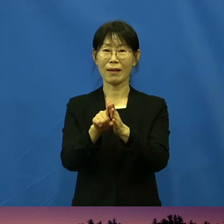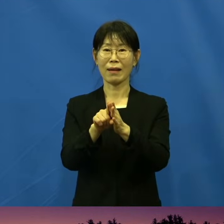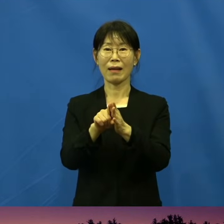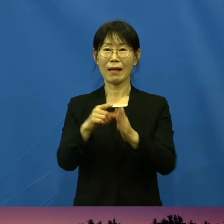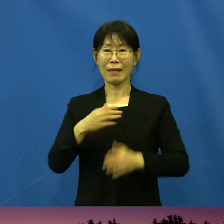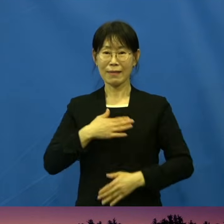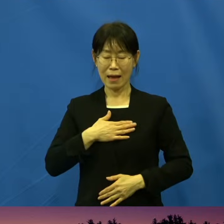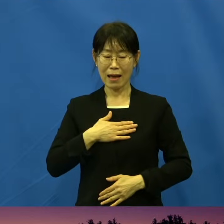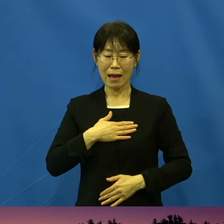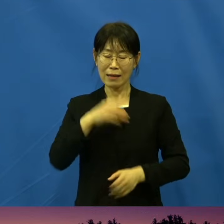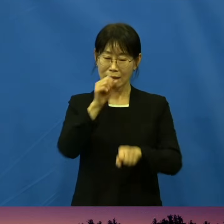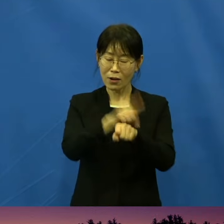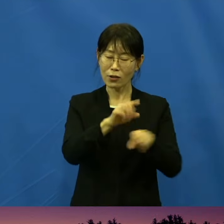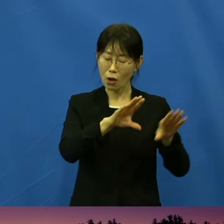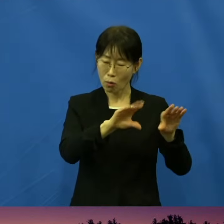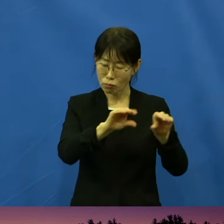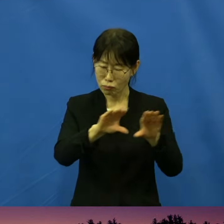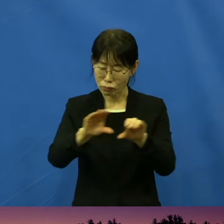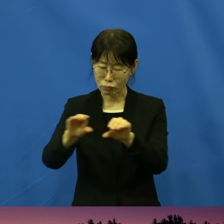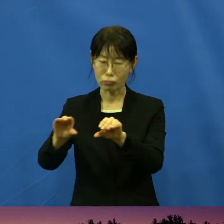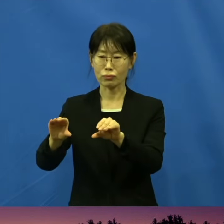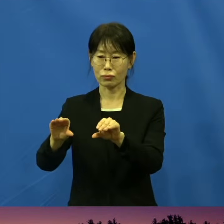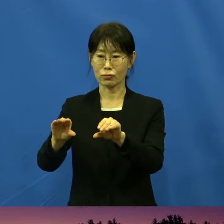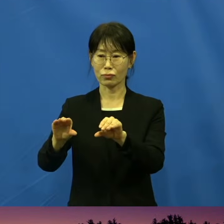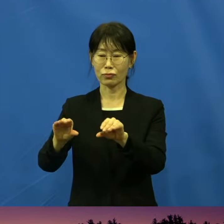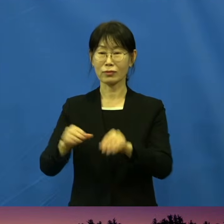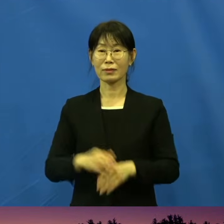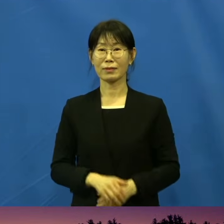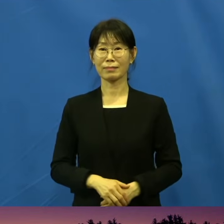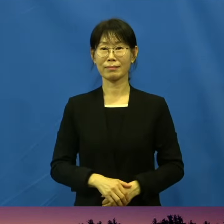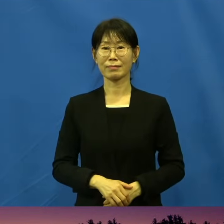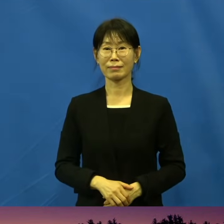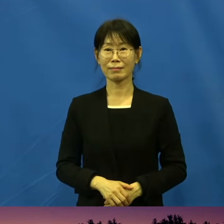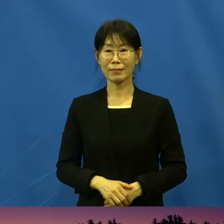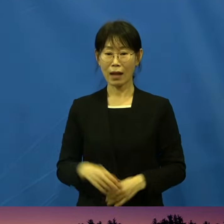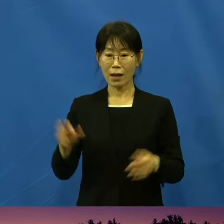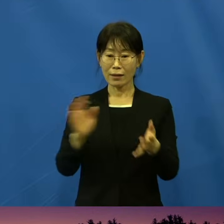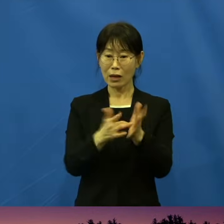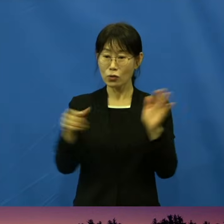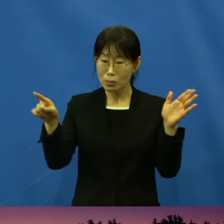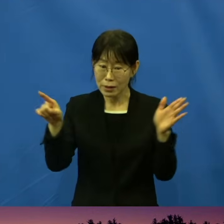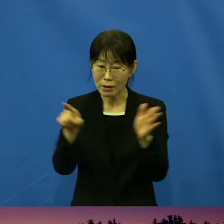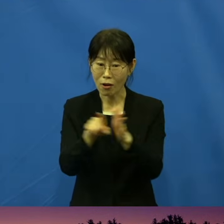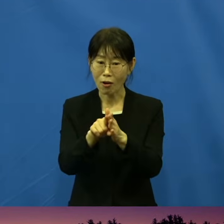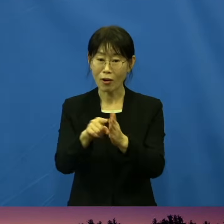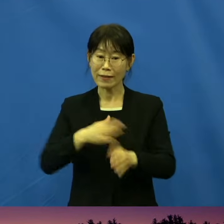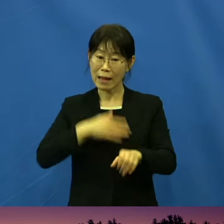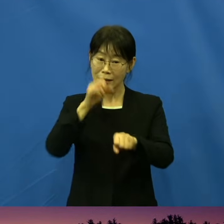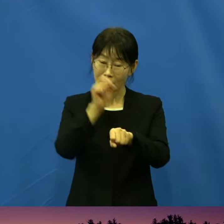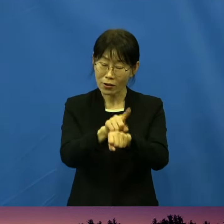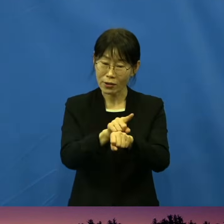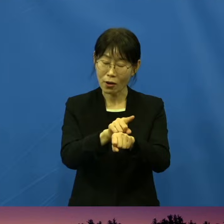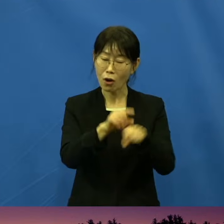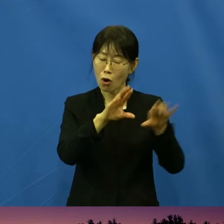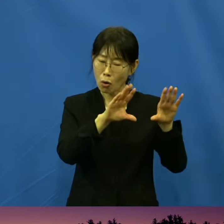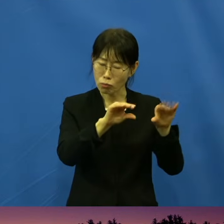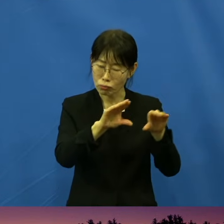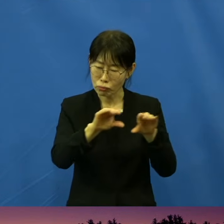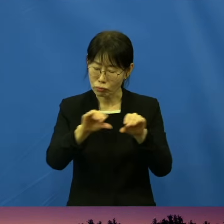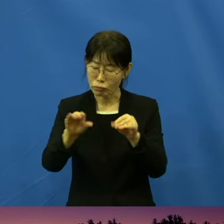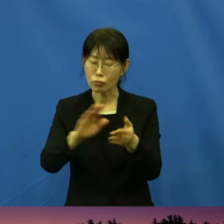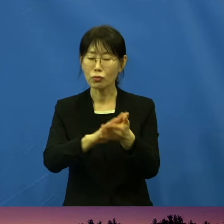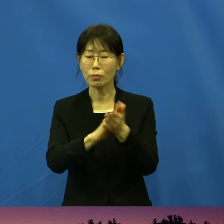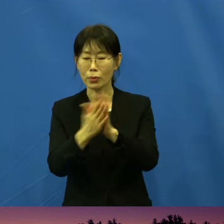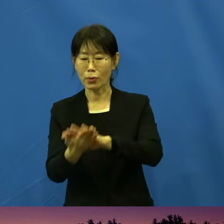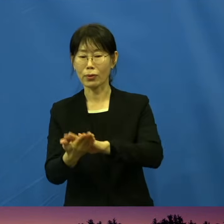그리스도의 십자가에 죽은 이후의 사람의 특징이 뭐예요? 툭 하면 몰랑몰랑 들어가고요. 하면 막 꼼짝도